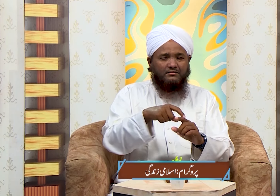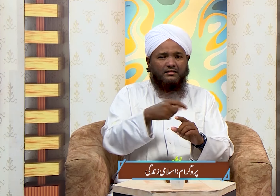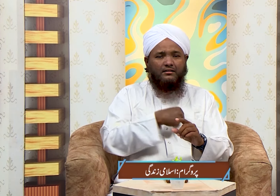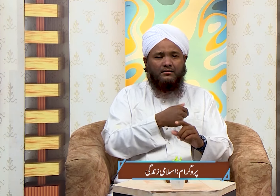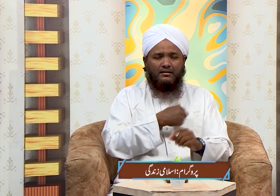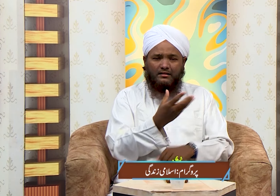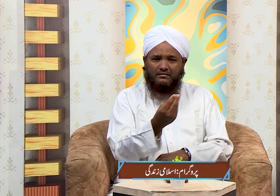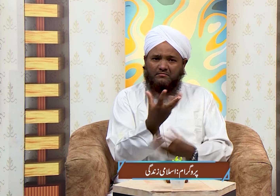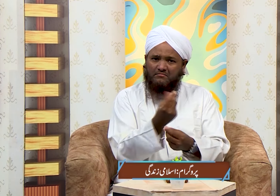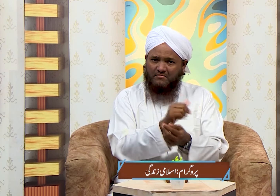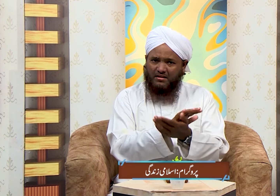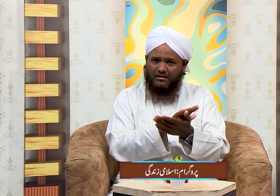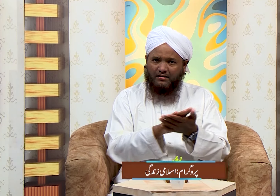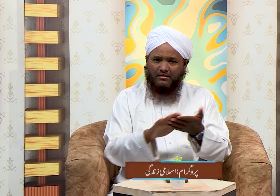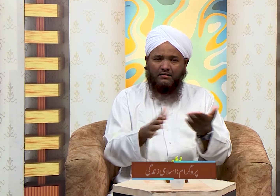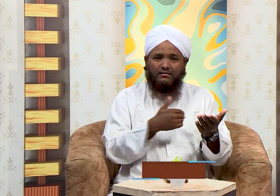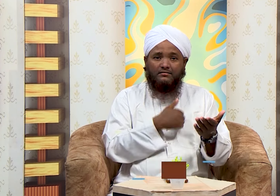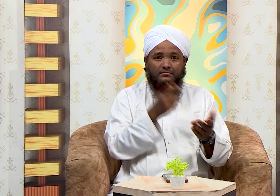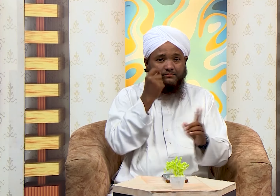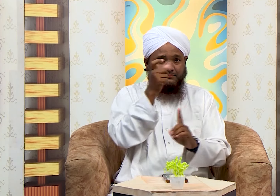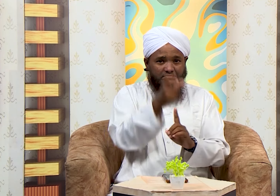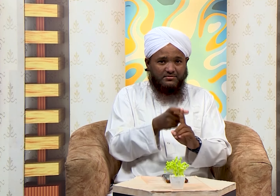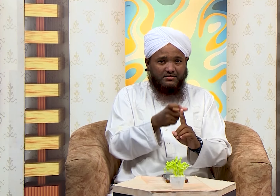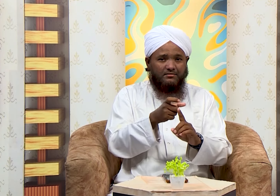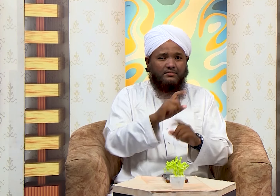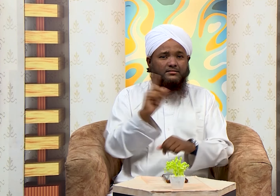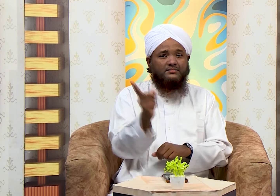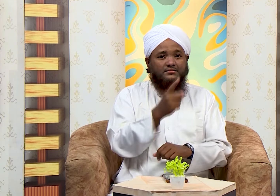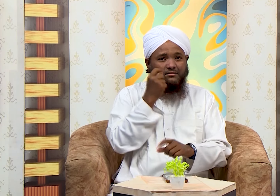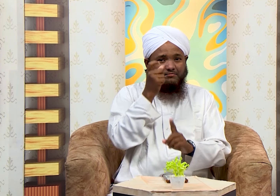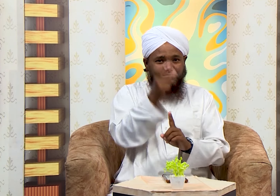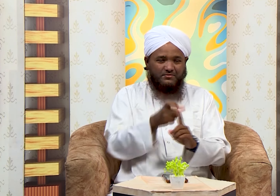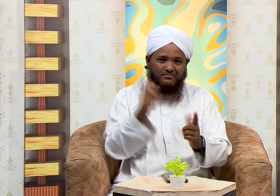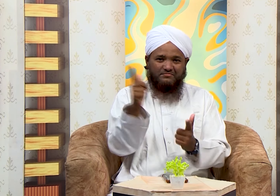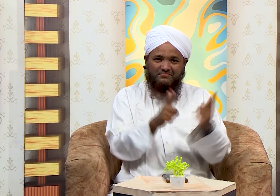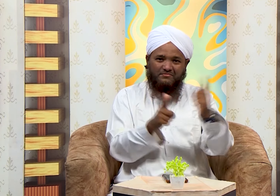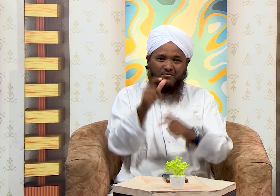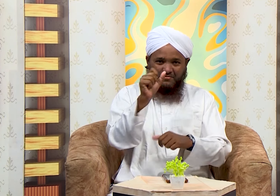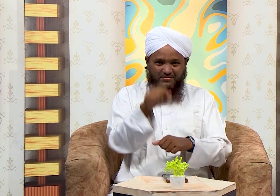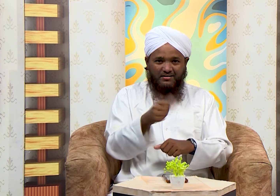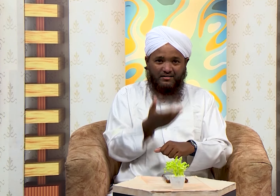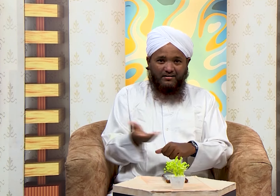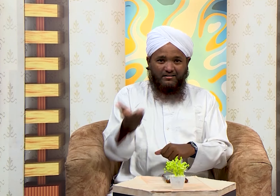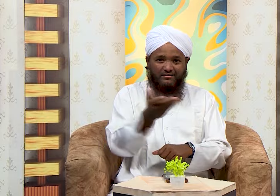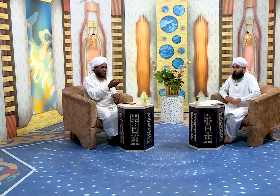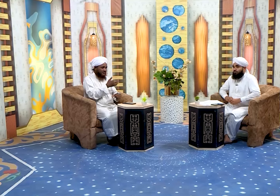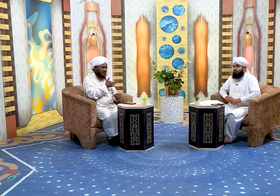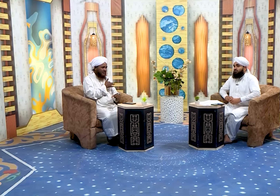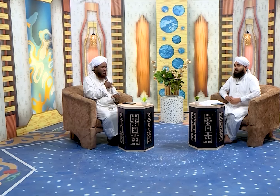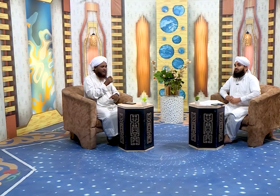اسے بگاڑ دیا کرتا ہے نرمی کرنے والے کو سب ہی پسند کرتے ہیں اور ہمیں بھی نرمی پسند ہوتی ہے کوئی شخص بھی شاید